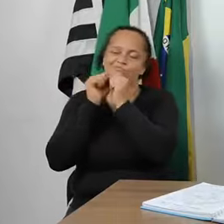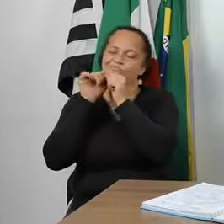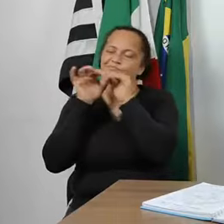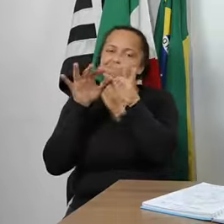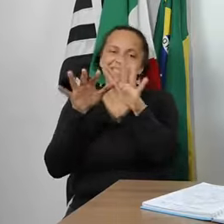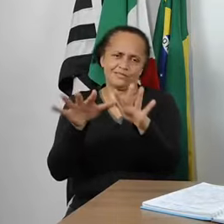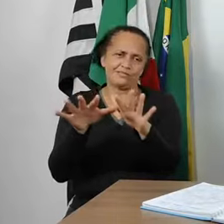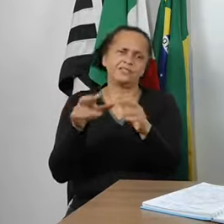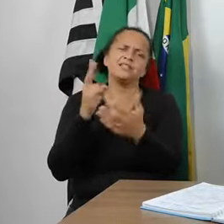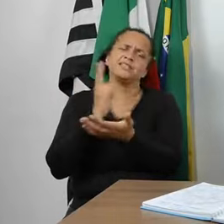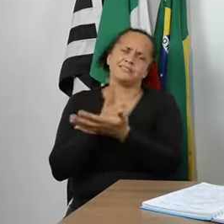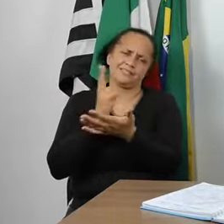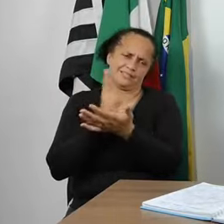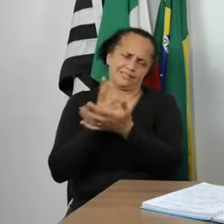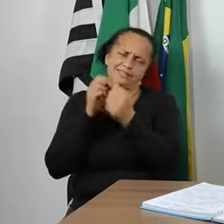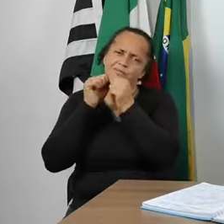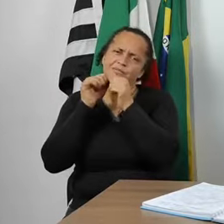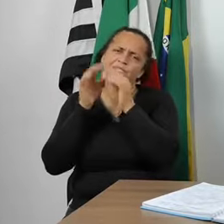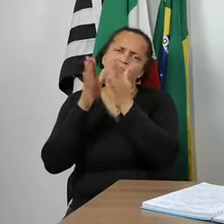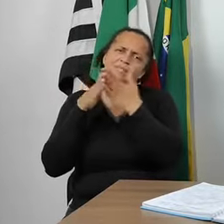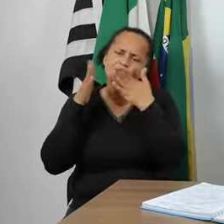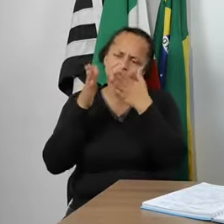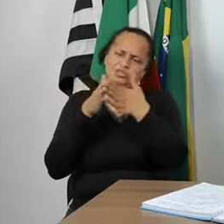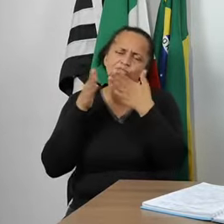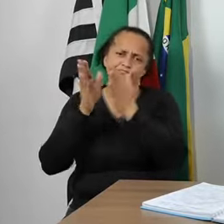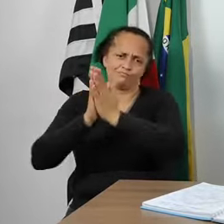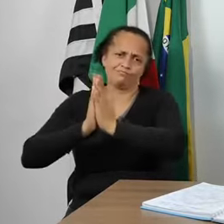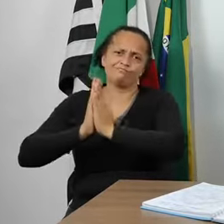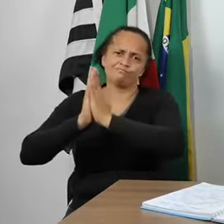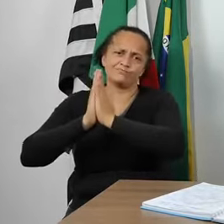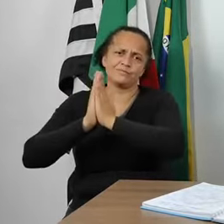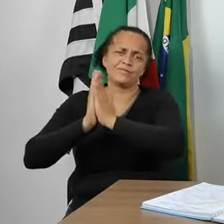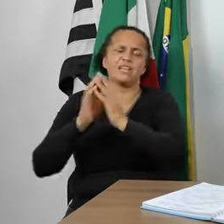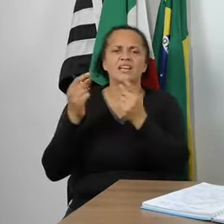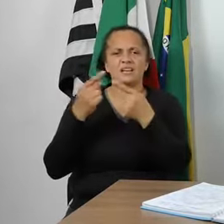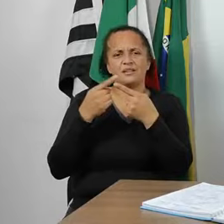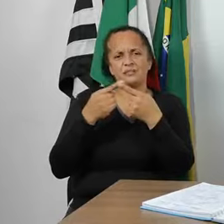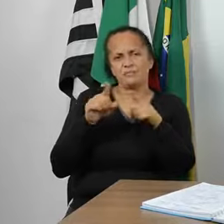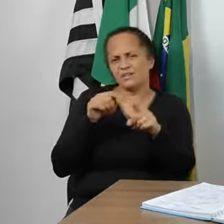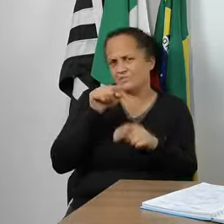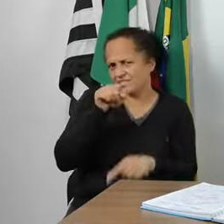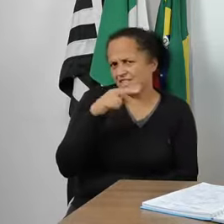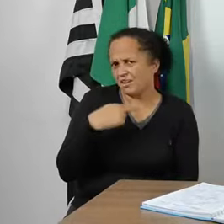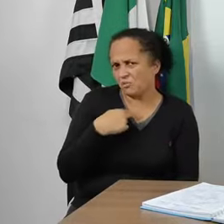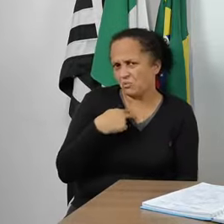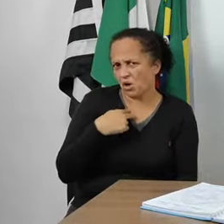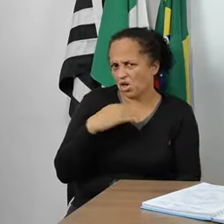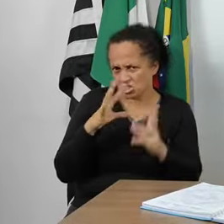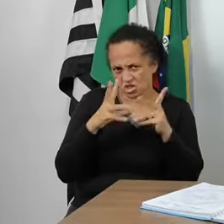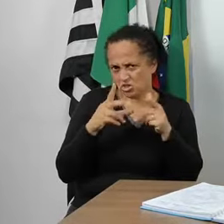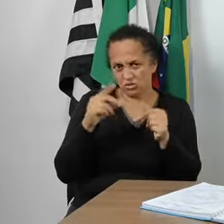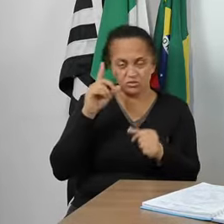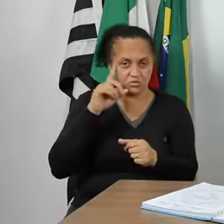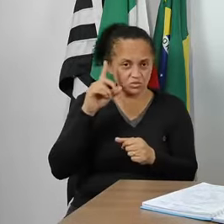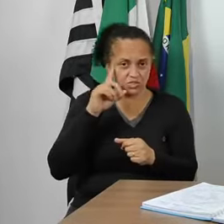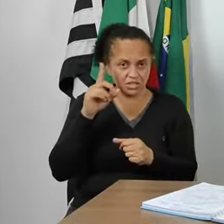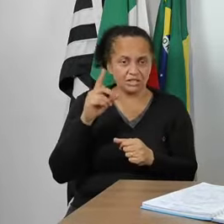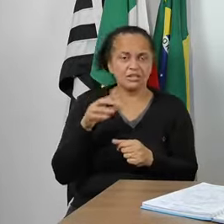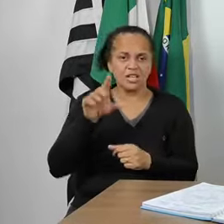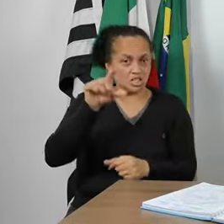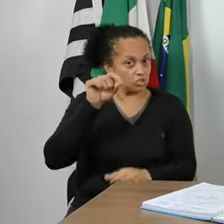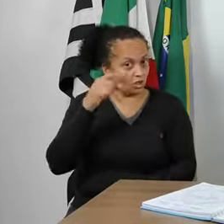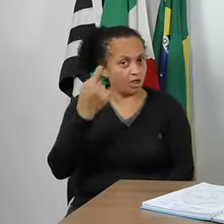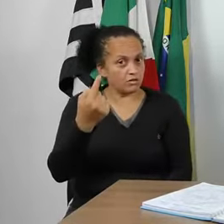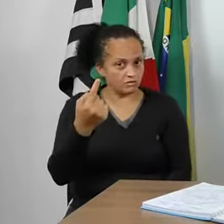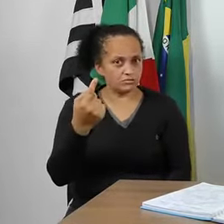tem intercedido todos os dias pela manhã. Mas se você não pode todos os dias, escolhe um dia para estar conosco.